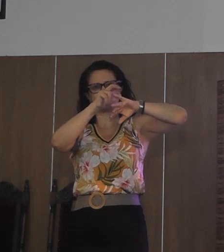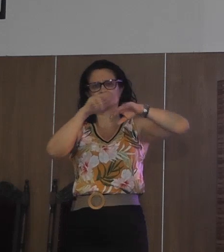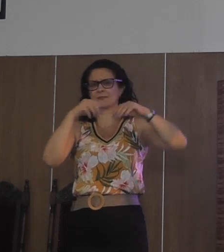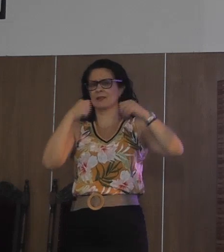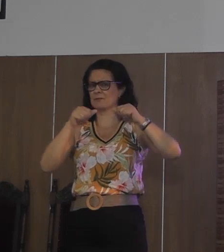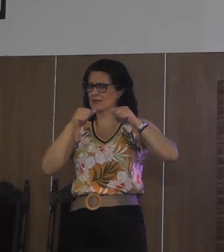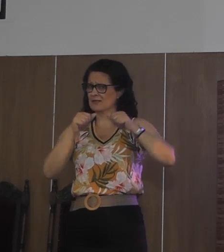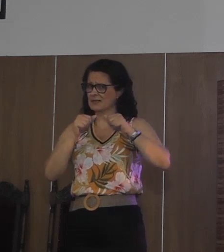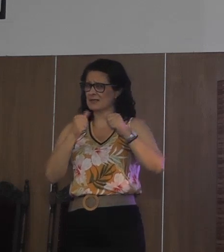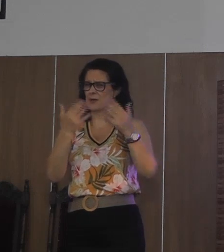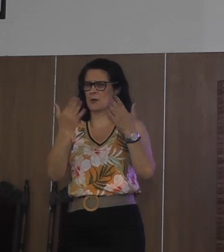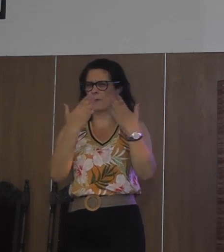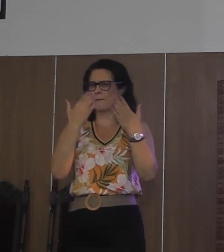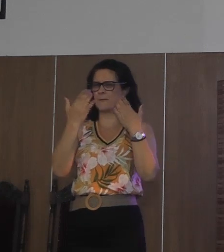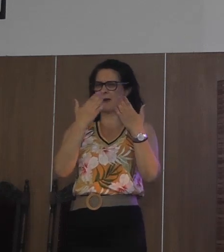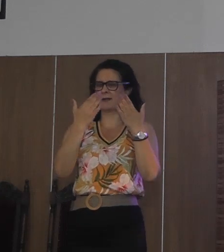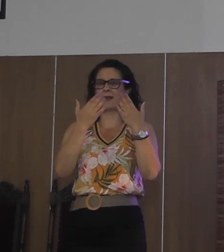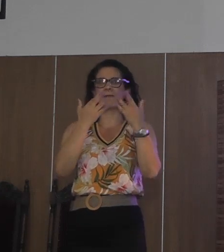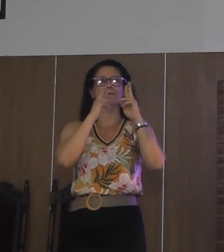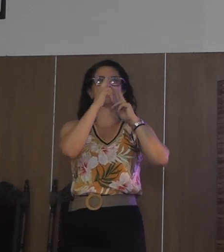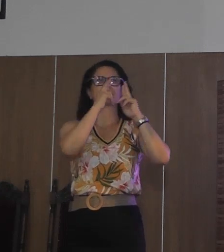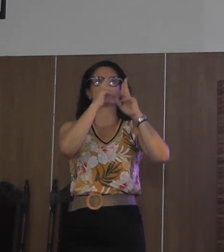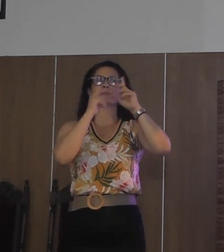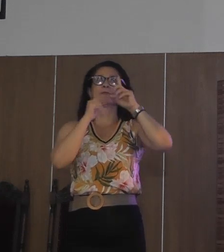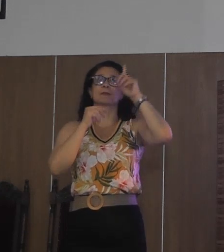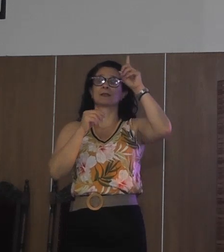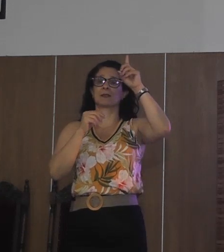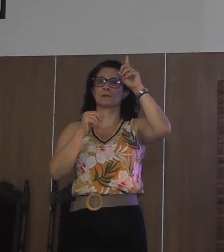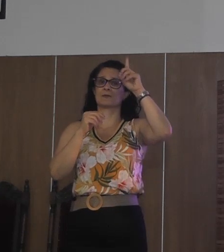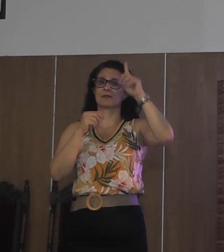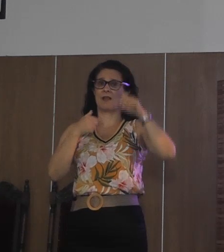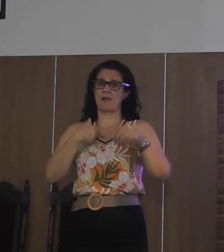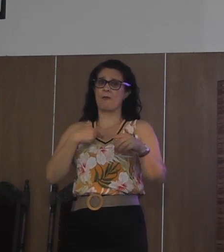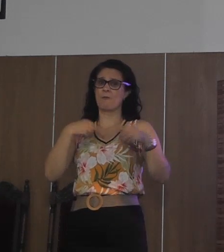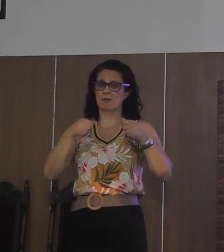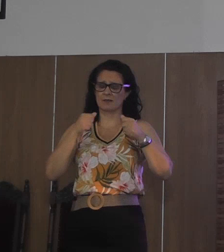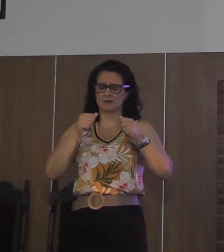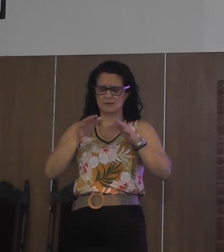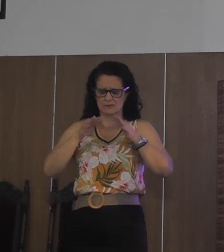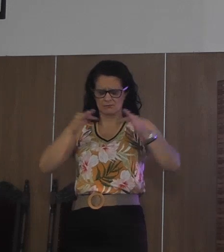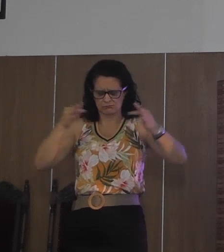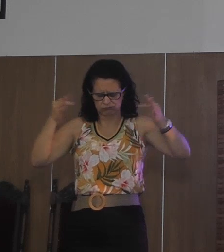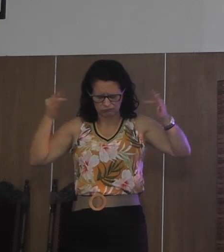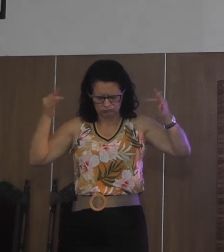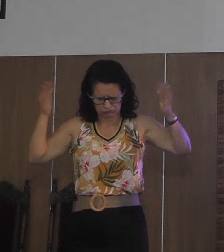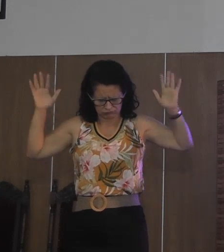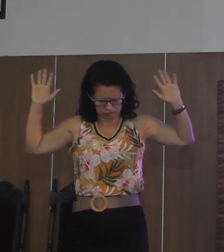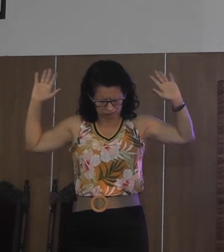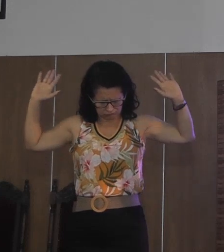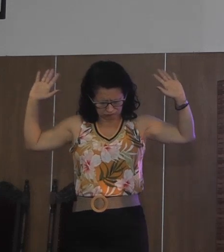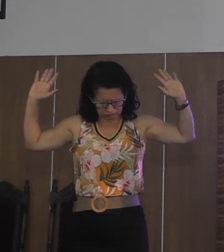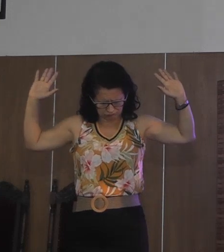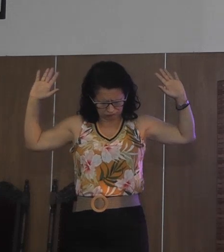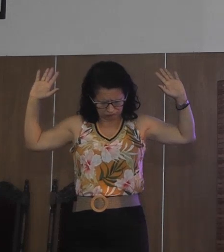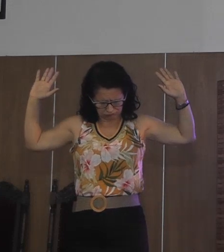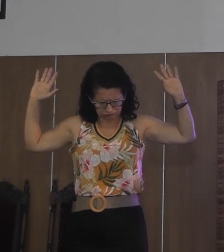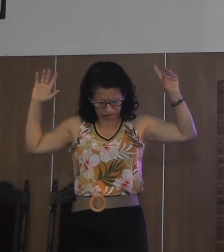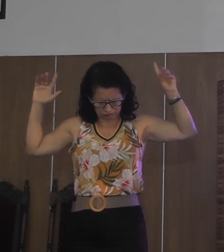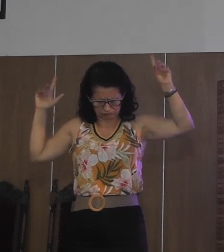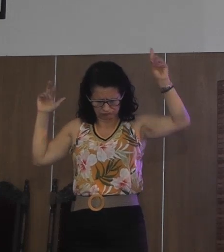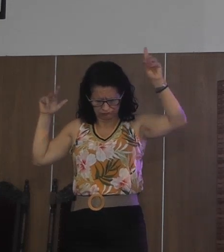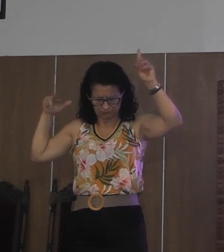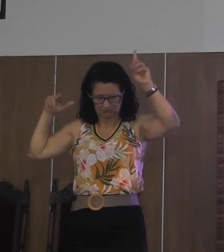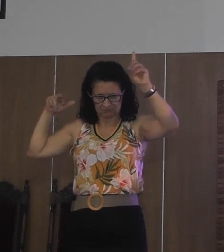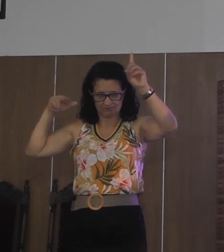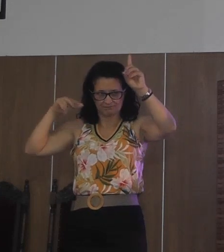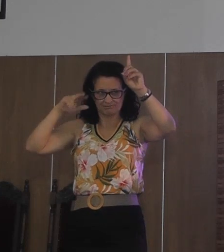rende, se submete à dificuldade, se prostra, ou você agarra na mão de Deus e vai com fé, porque você